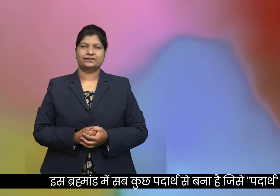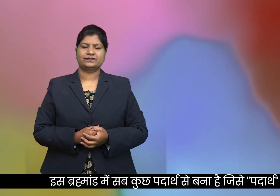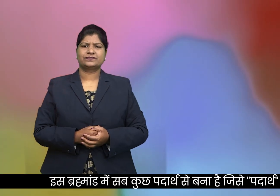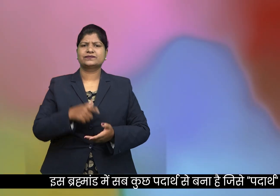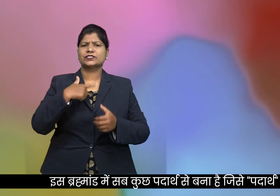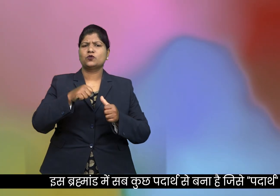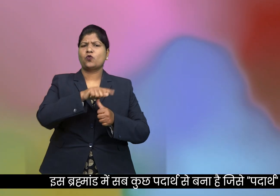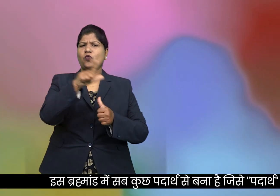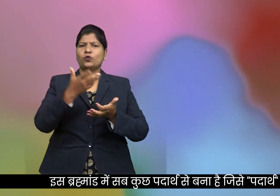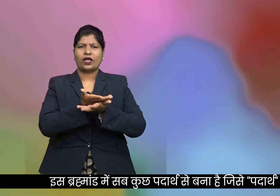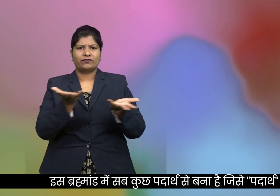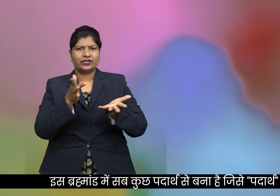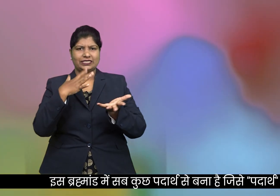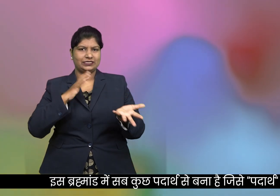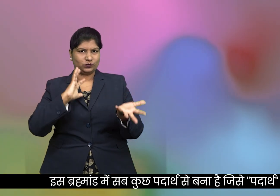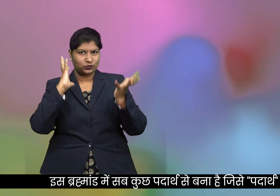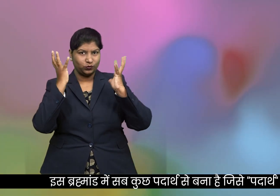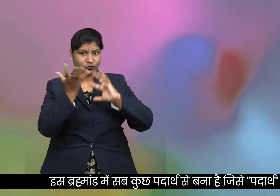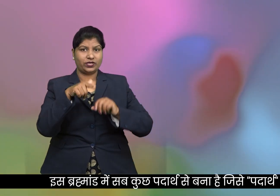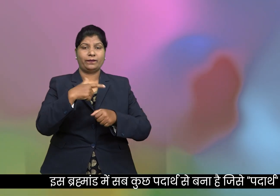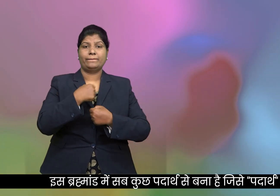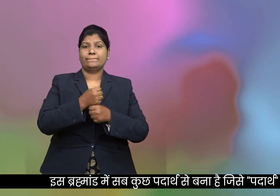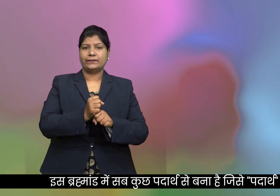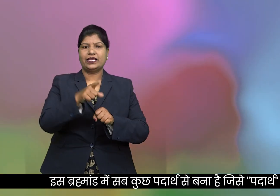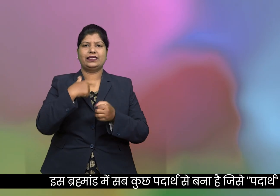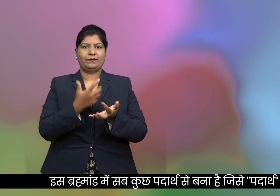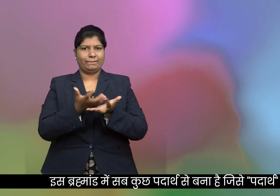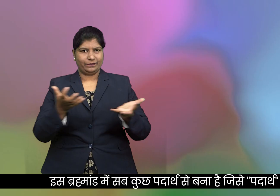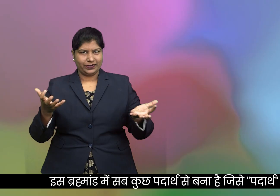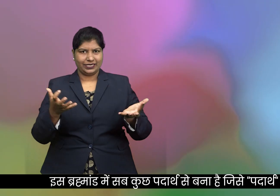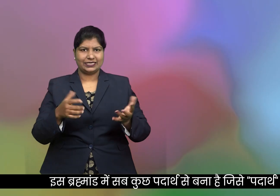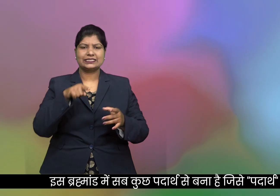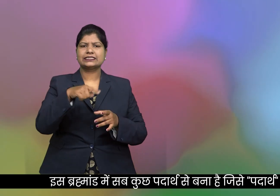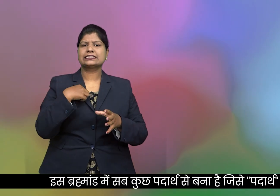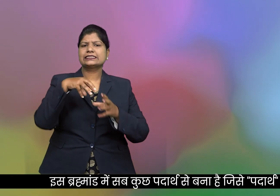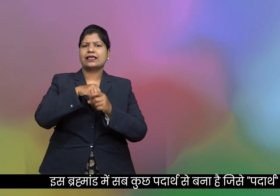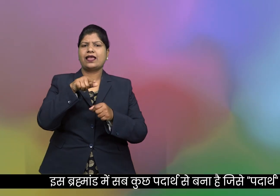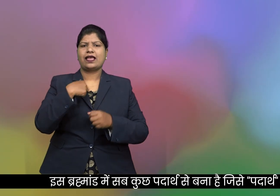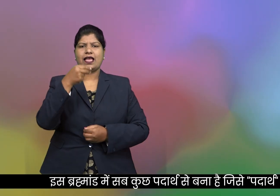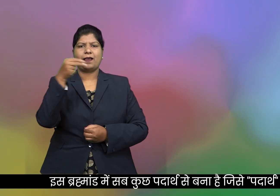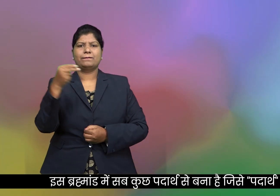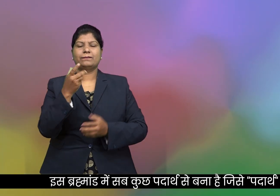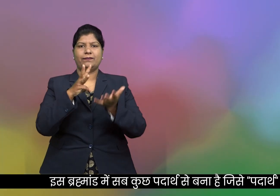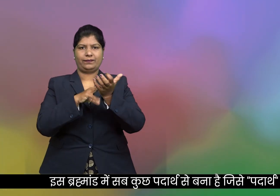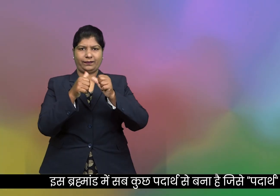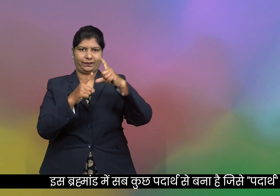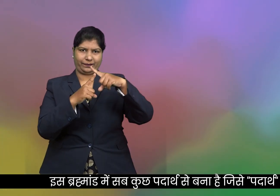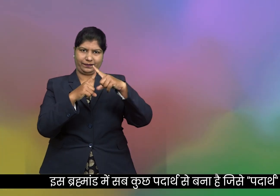इस ब्रह्मांड में सब कुछ पदार्थ से बना है, जिसे पदार्थ